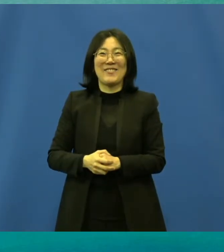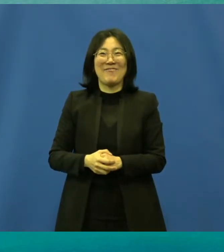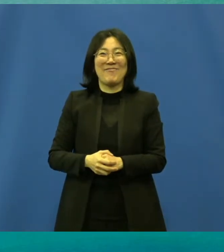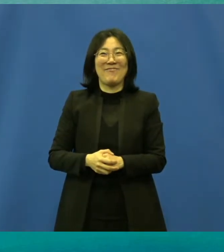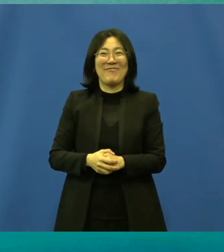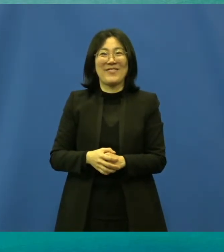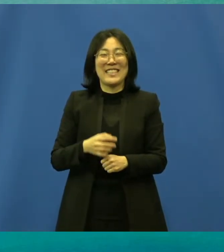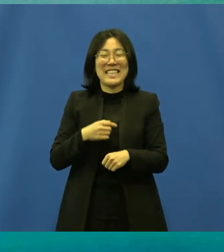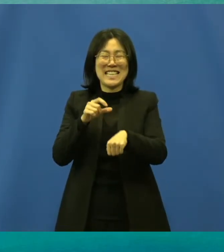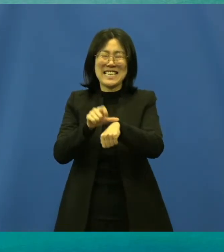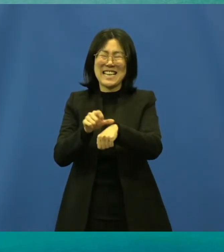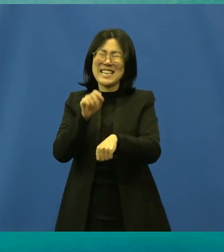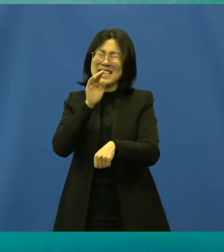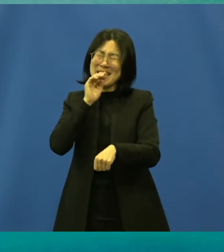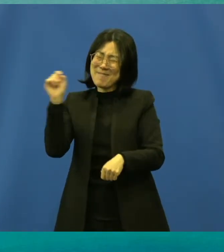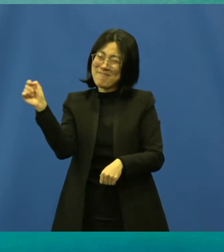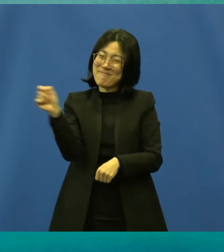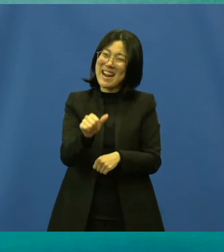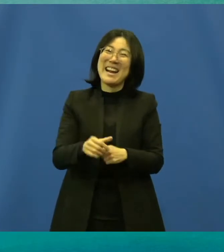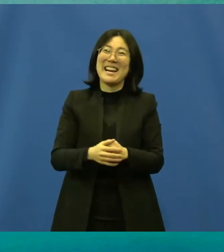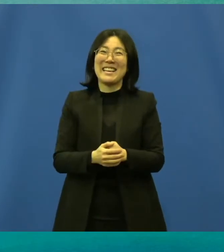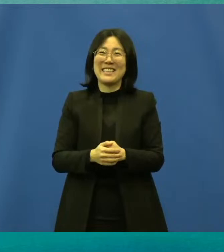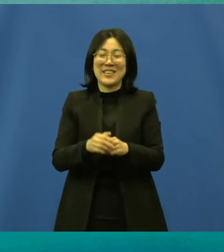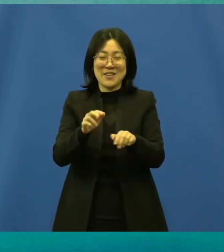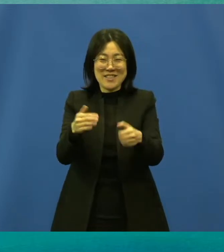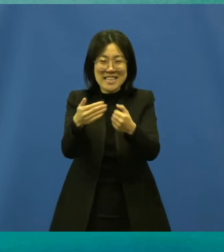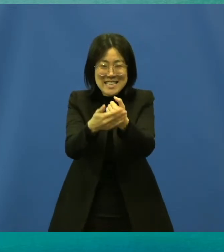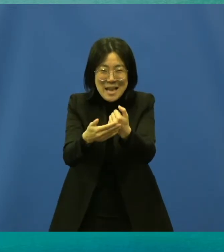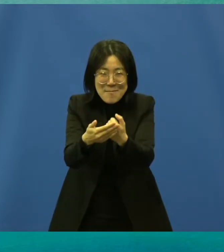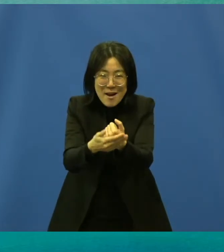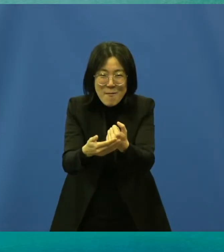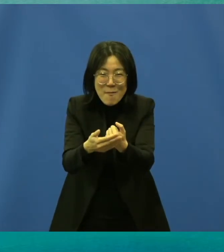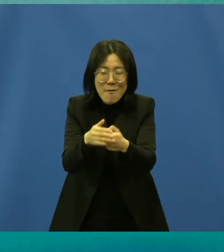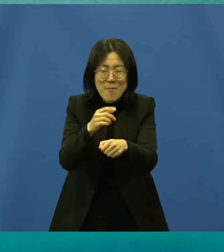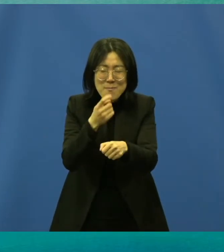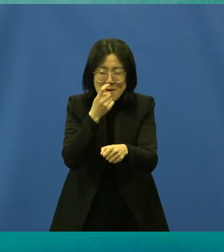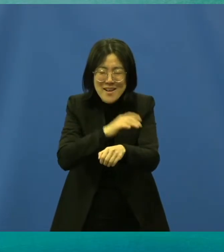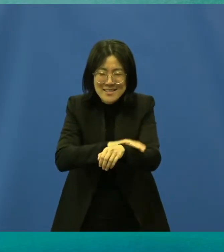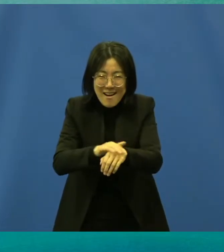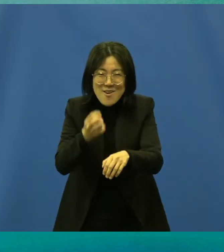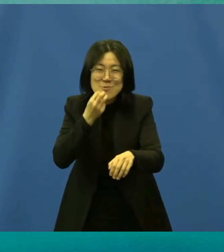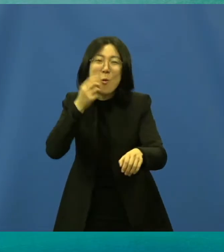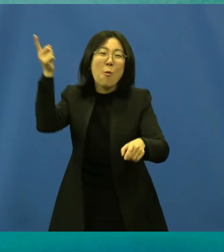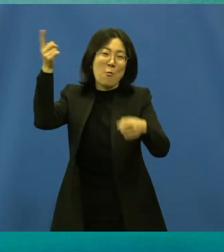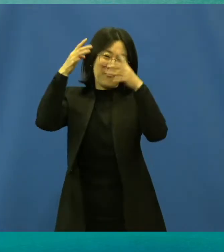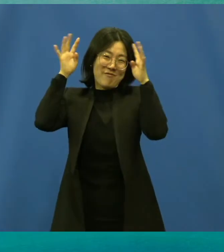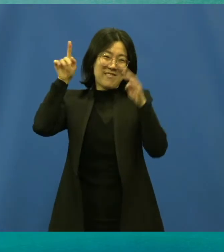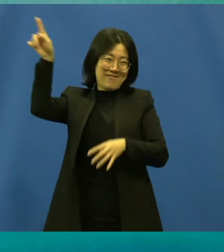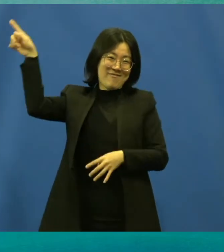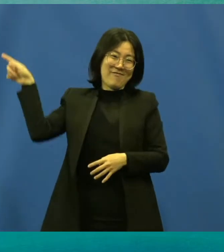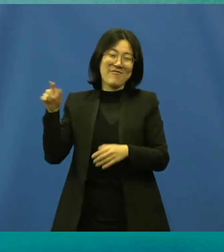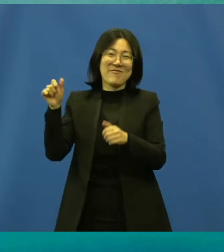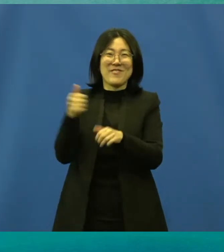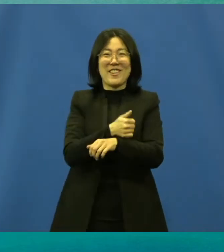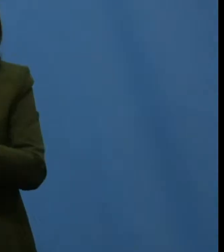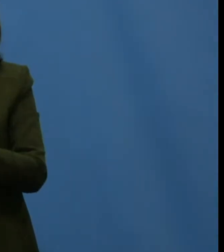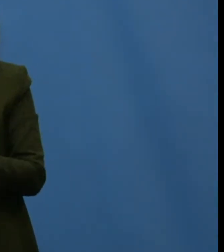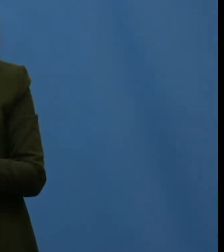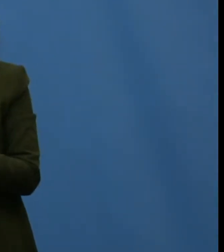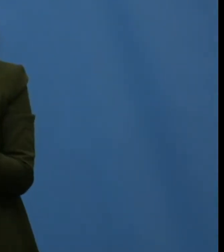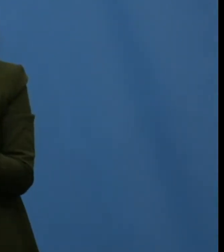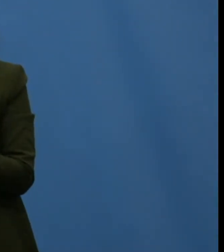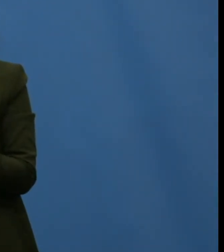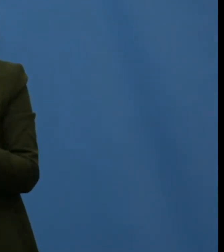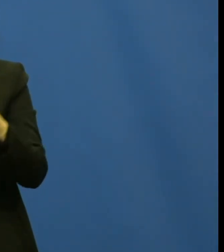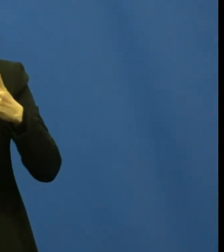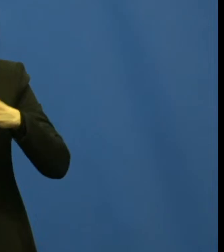얼마나 빠른지 모르겠어요. 여기서 은혜 받고 또 그 다음에 이제 철야에 오면 저 위에 중고등부가 앉아 있고 그러면서